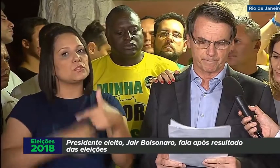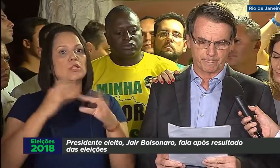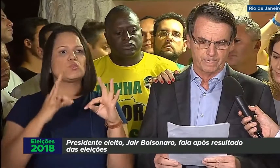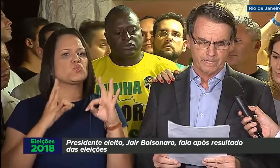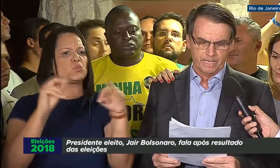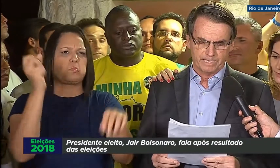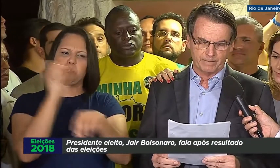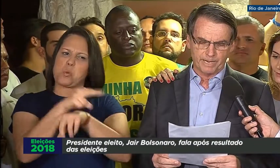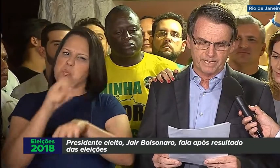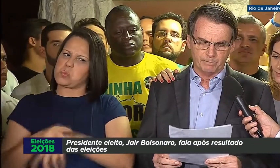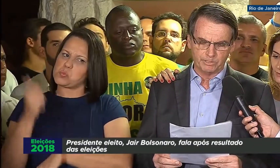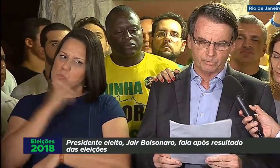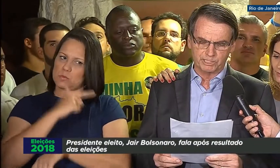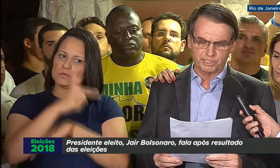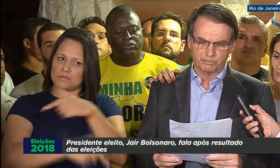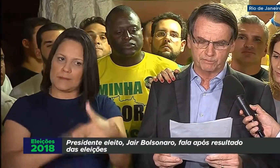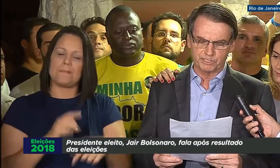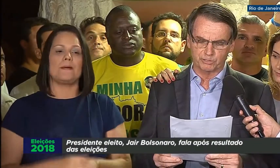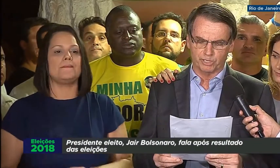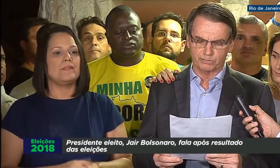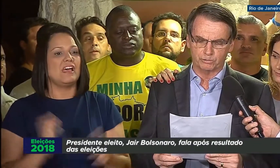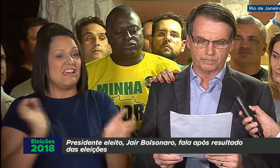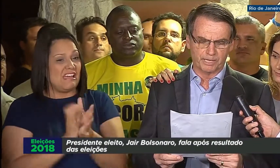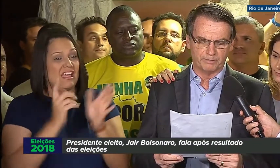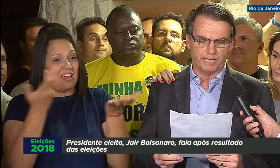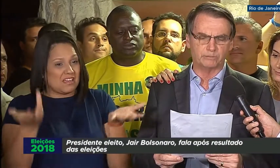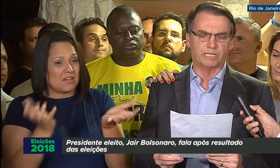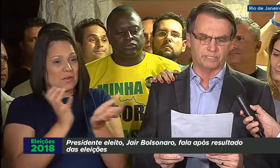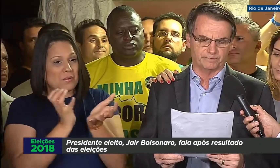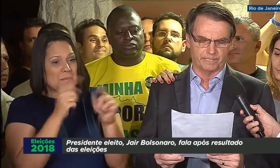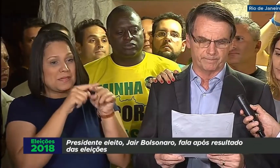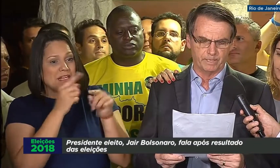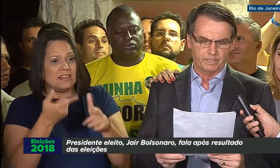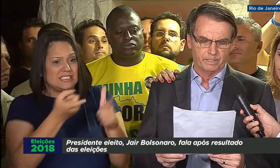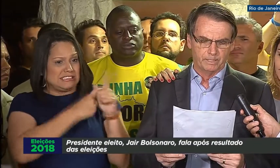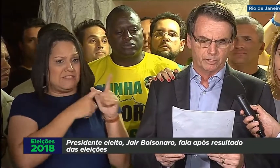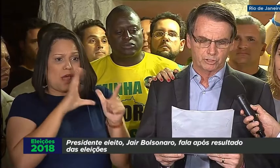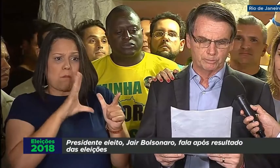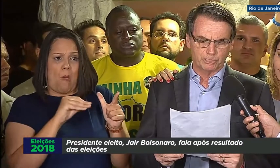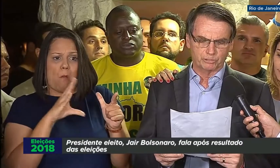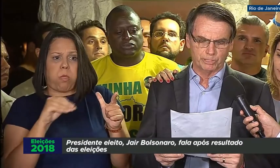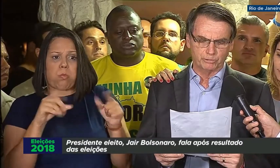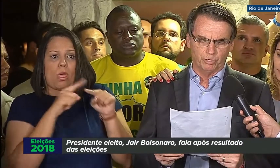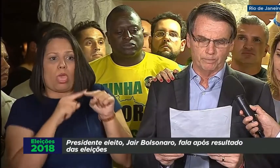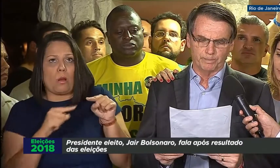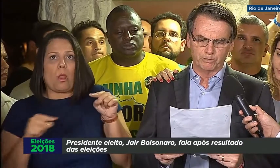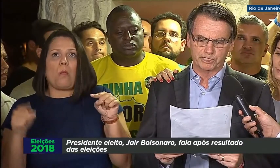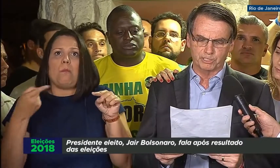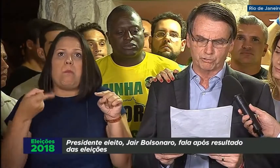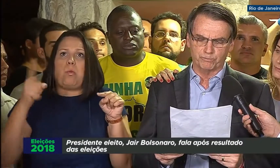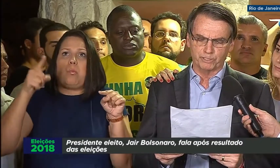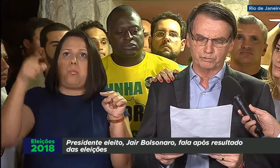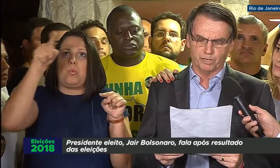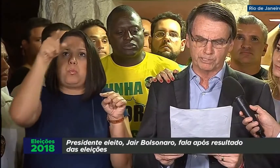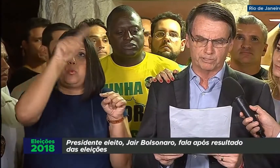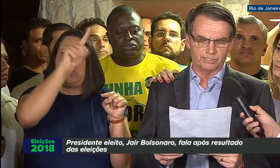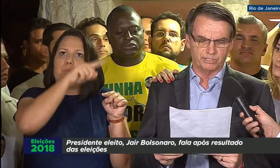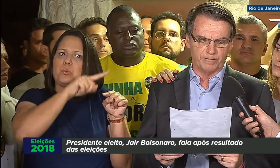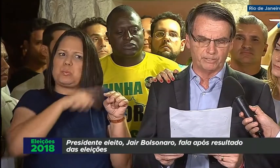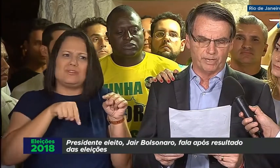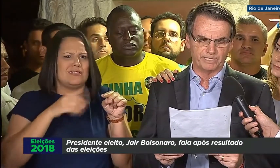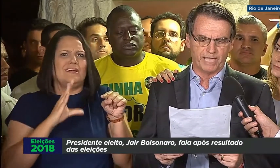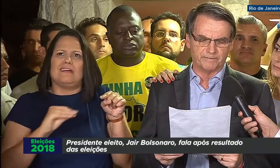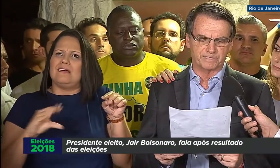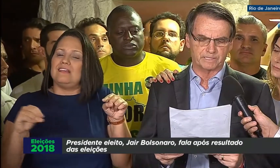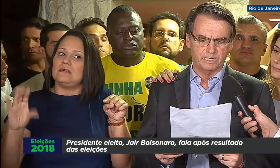todos. Quebraremos o ciclo vicioso do crescimento da dívida, substituindo-o pelo ciclo virtuoso